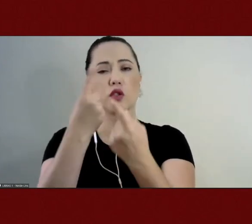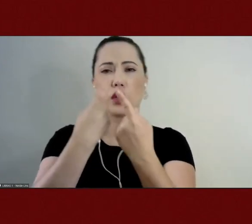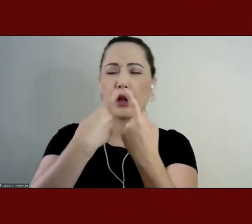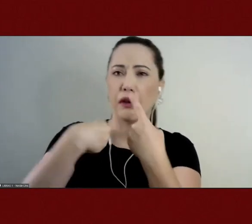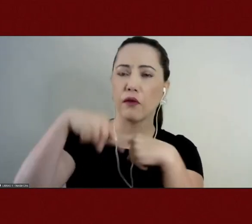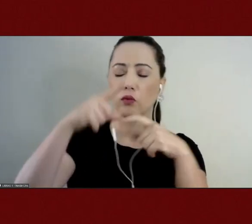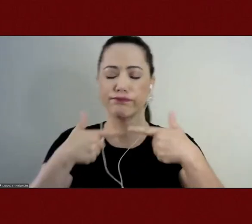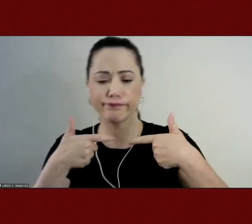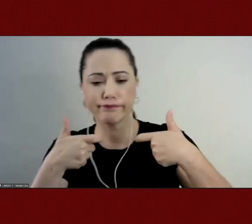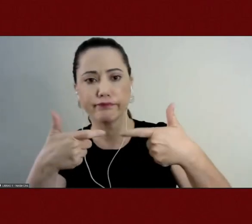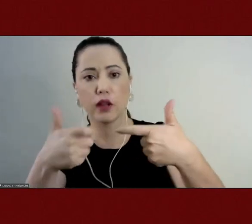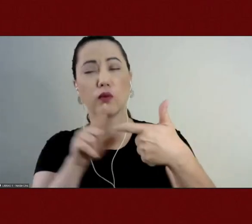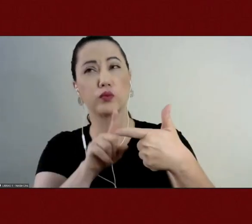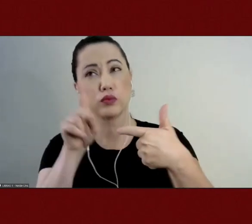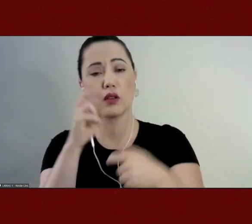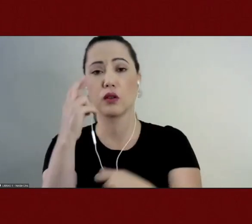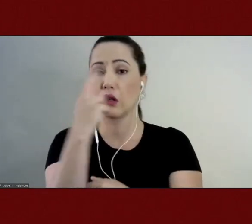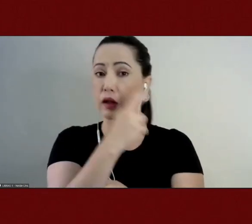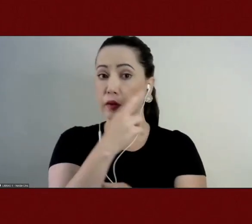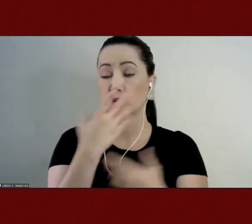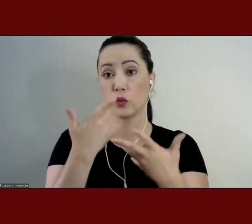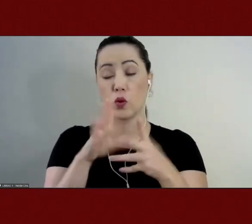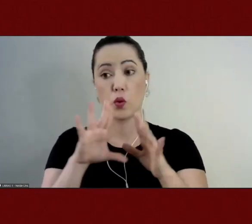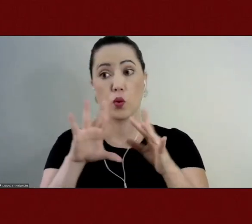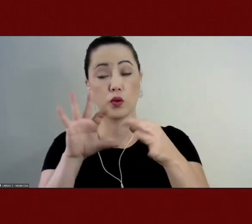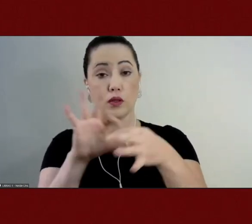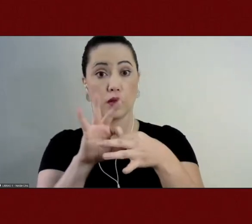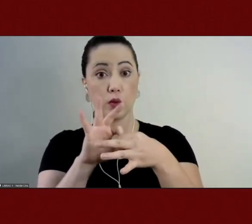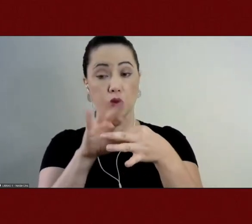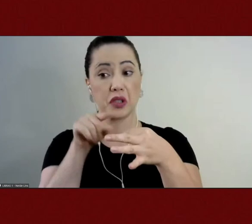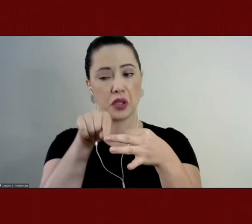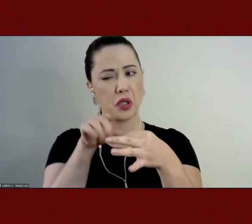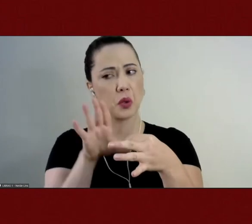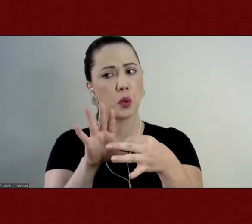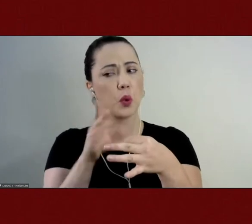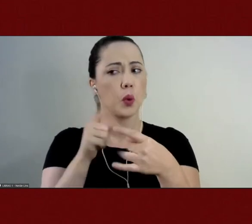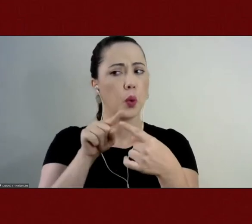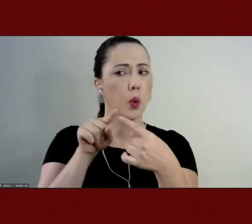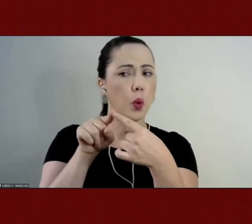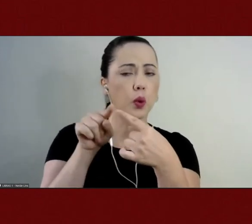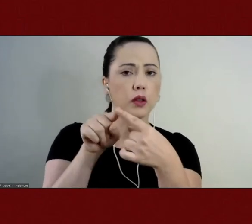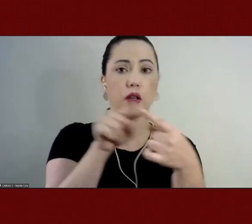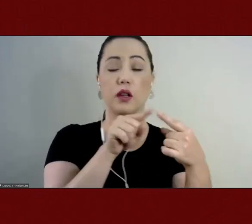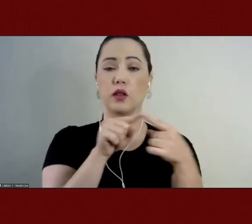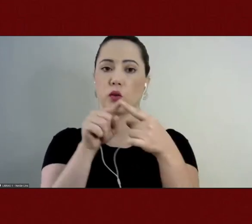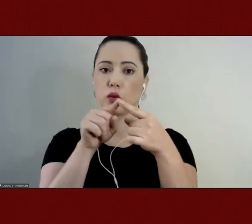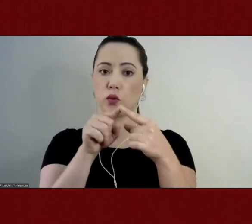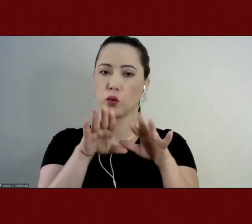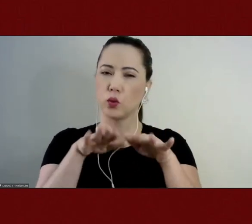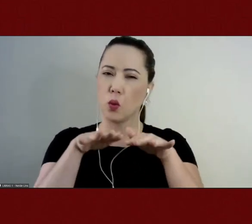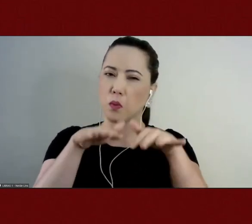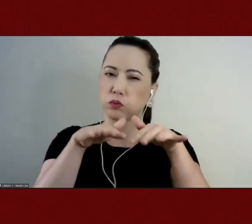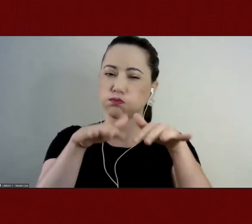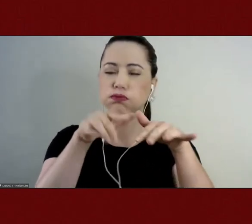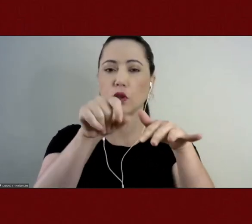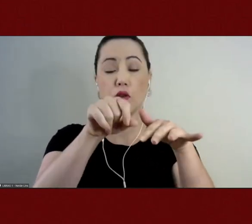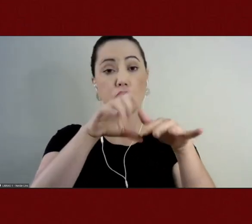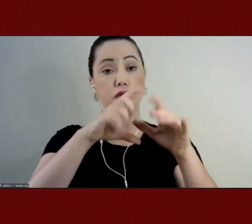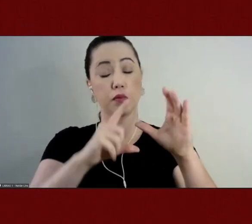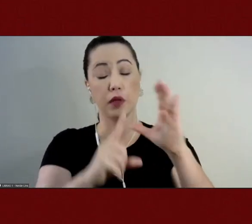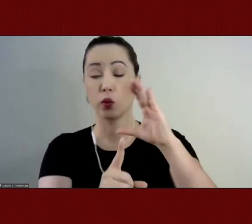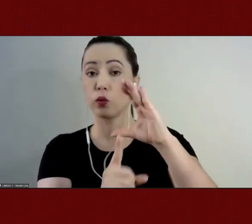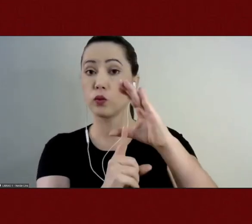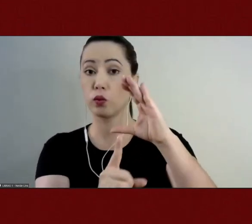Bolchevique, quando se vincula ao Movimento Comunista Internacional, comandado pela União Soviética,